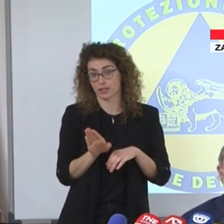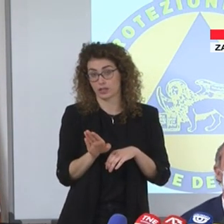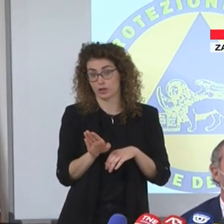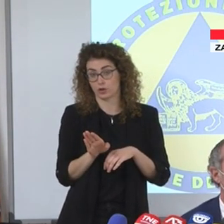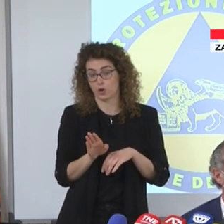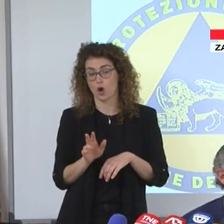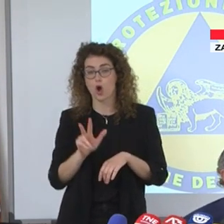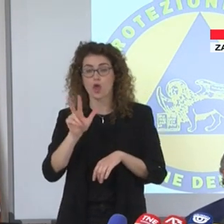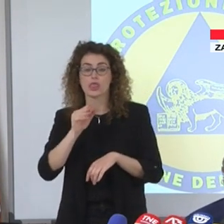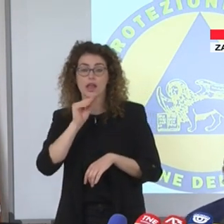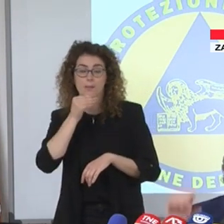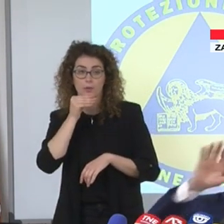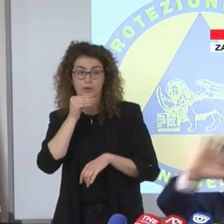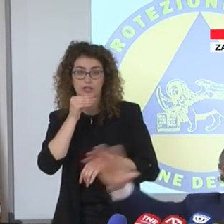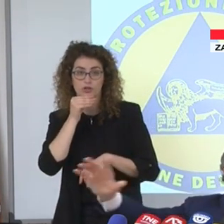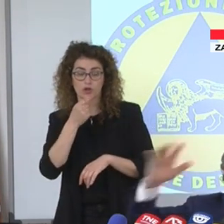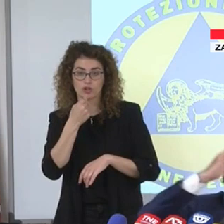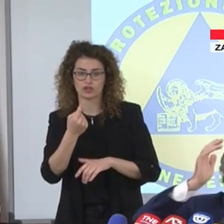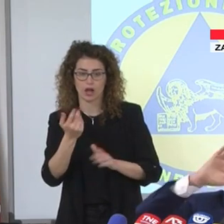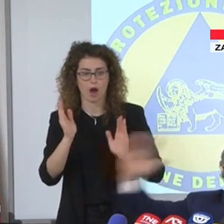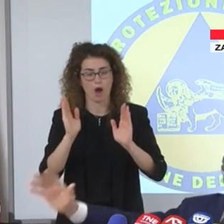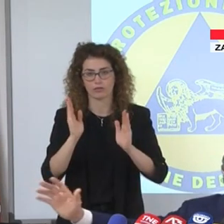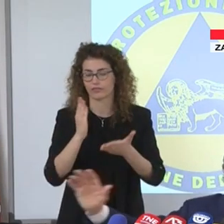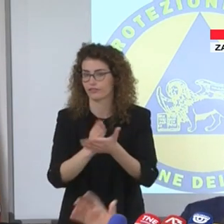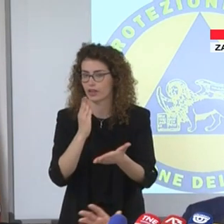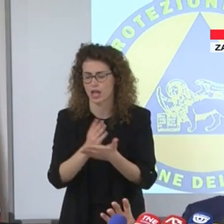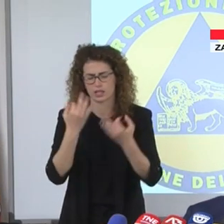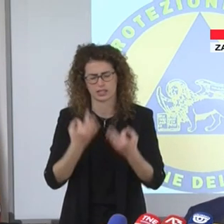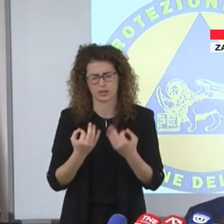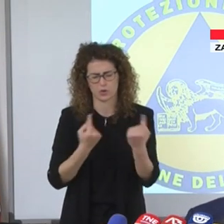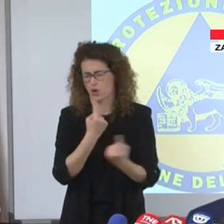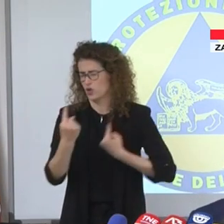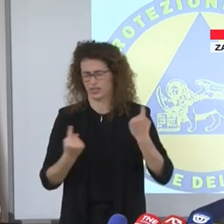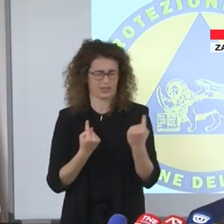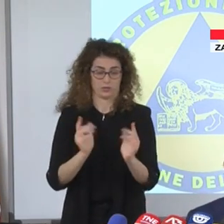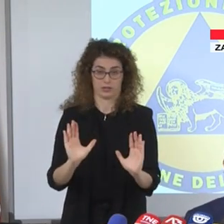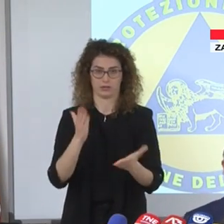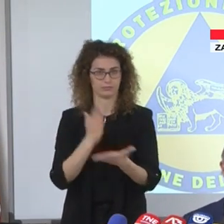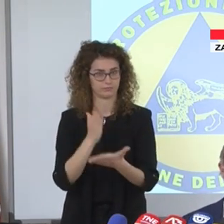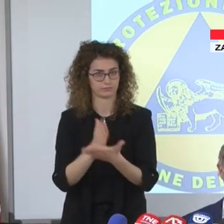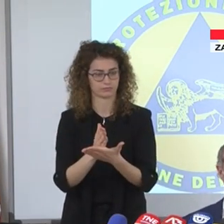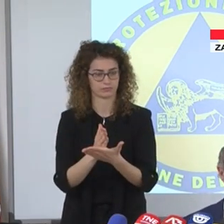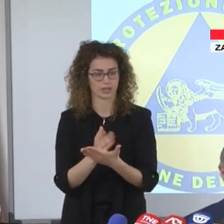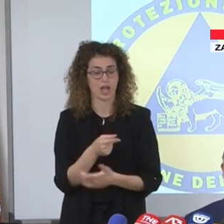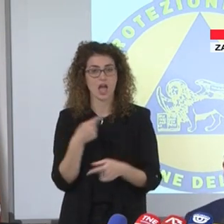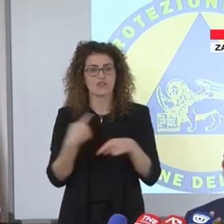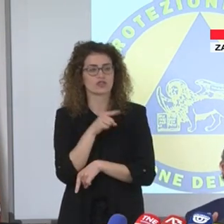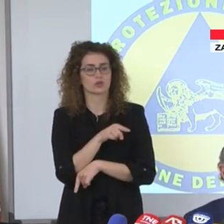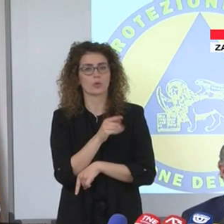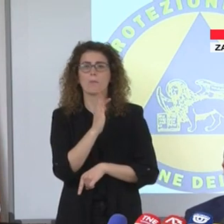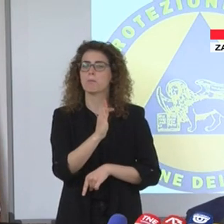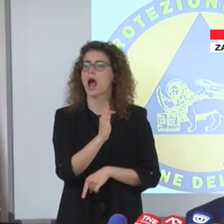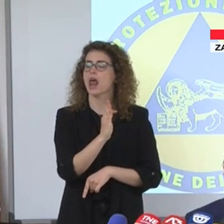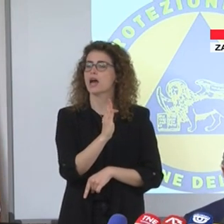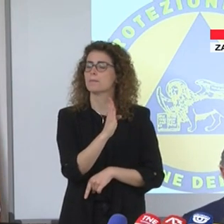alle 15:42 dice fermi tutti, guardate che viene fuori un casino sta roba qua, cosa state postando? Tu no, Balasso lo lascia